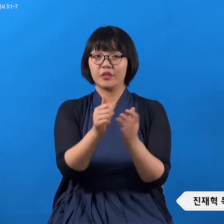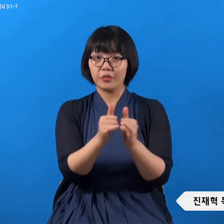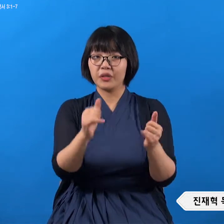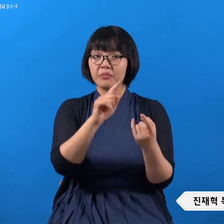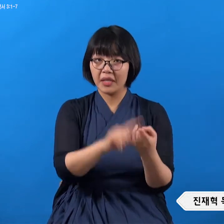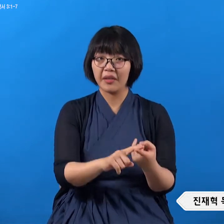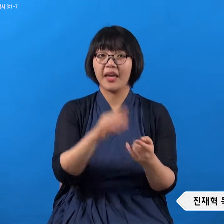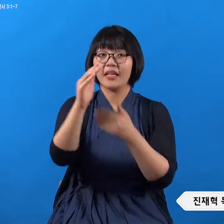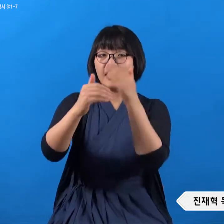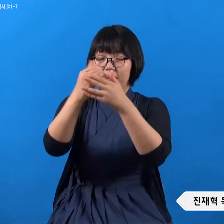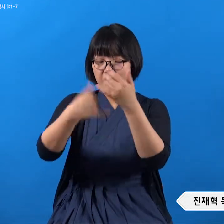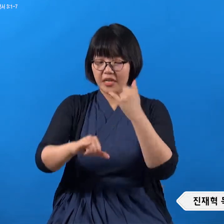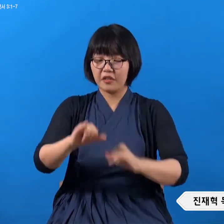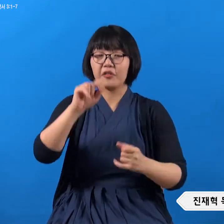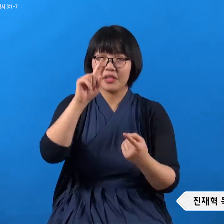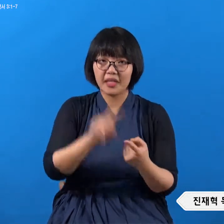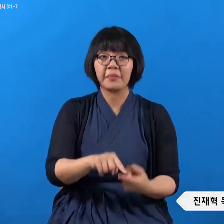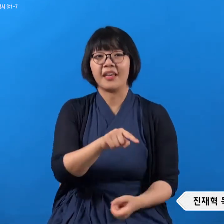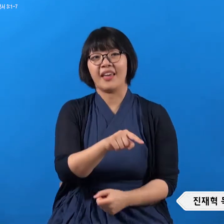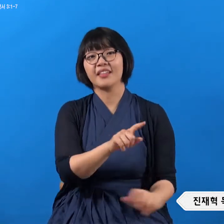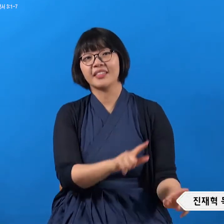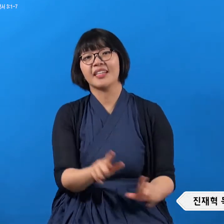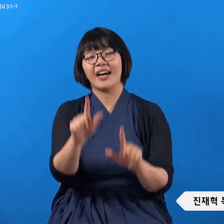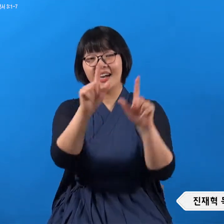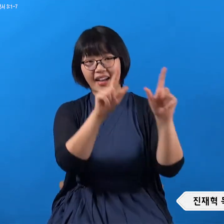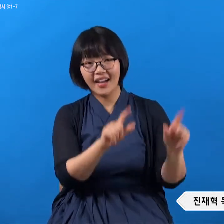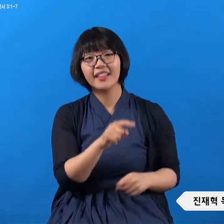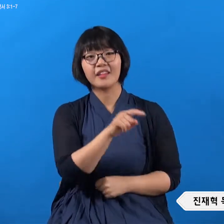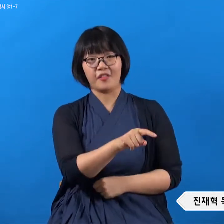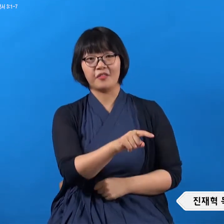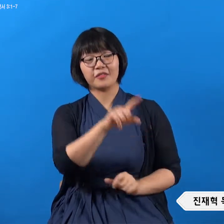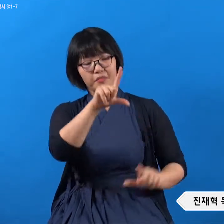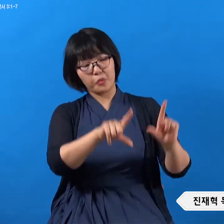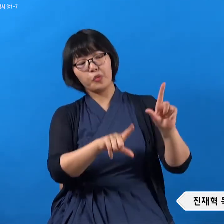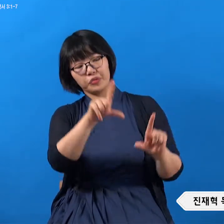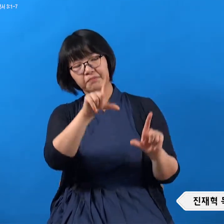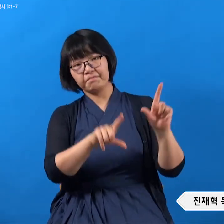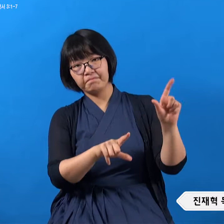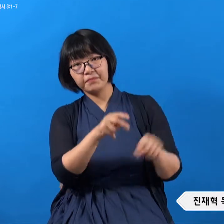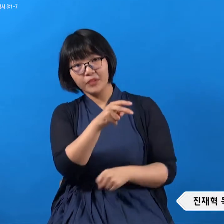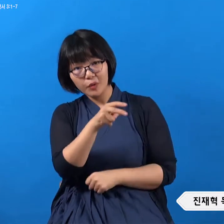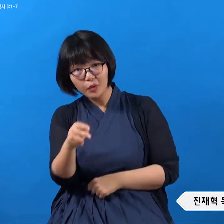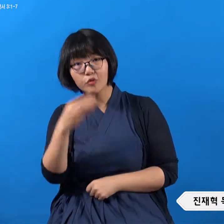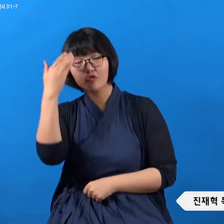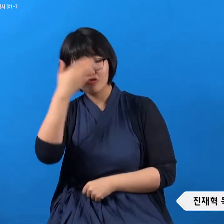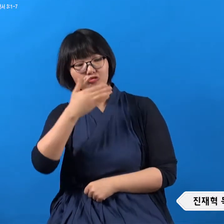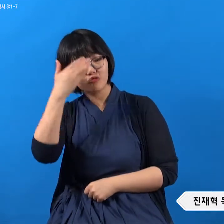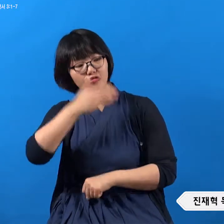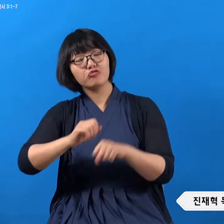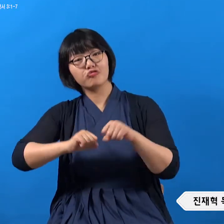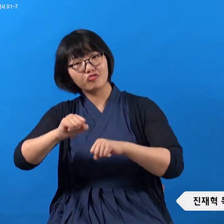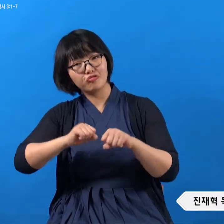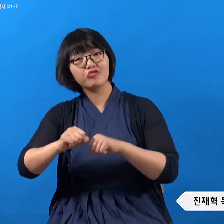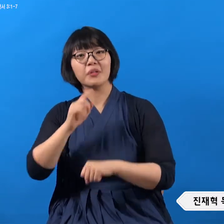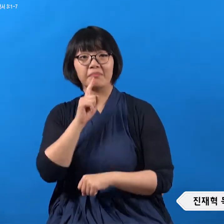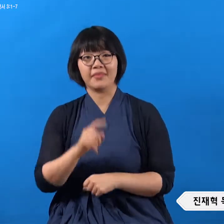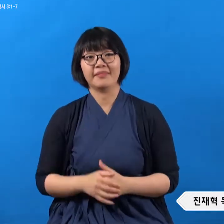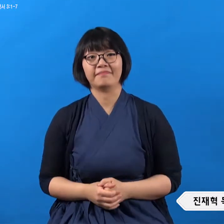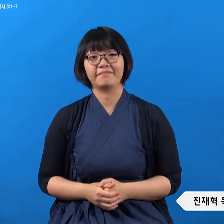그리스도인답게 그리스도인으로서 보여지는 그 행실의 모습을 말하고 있습니다.